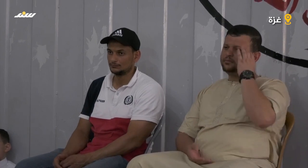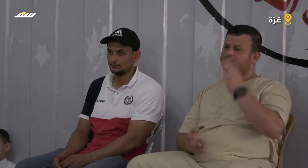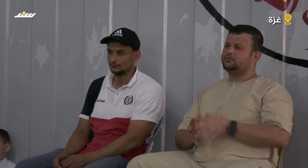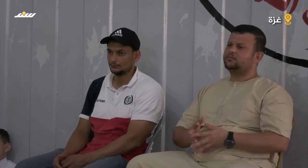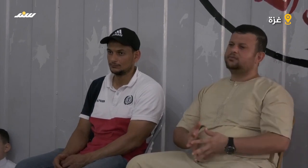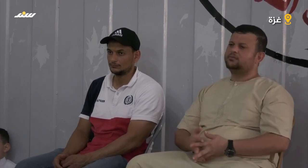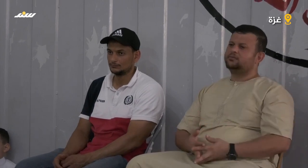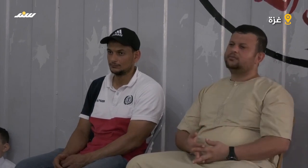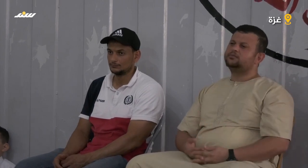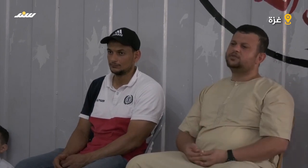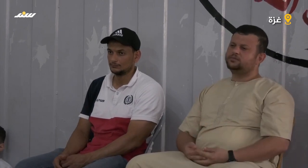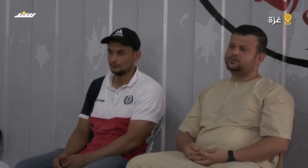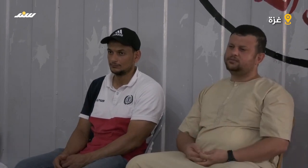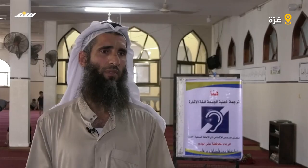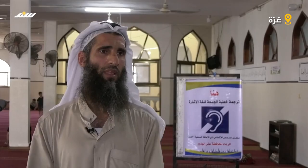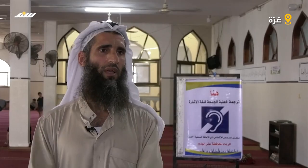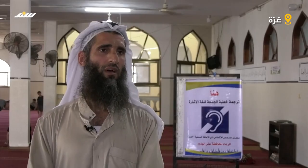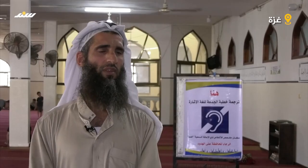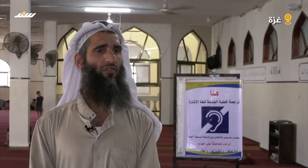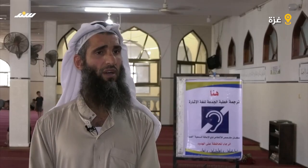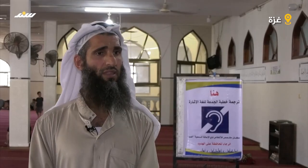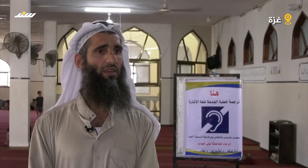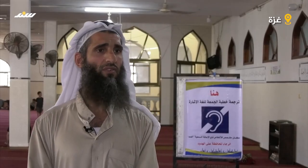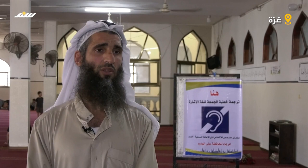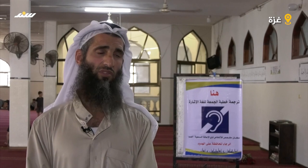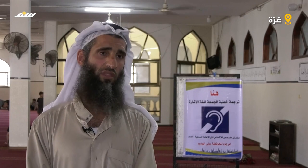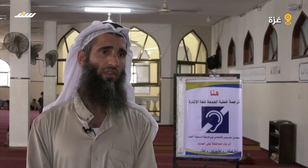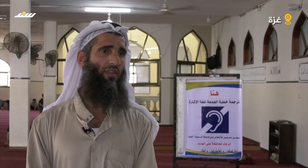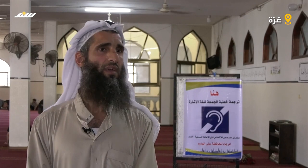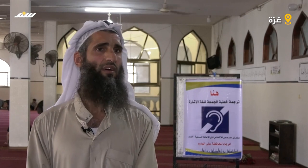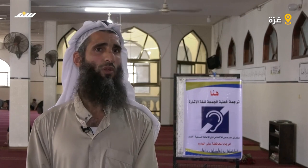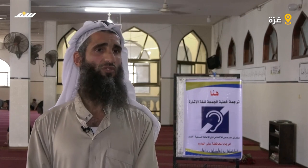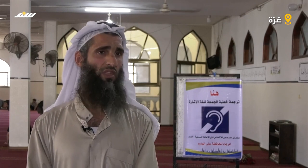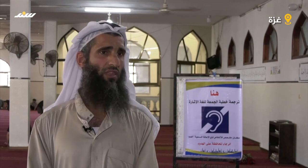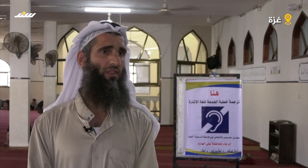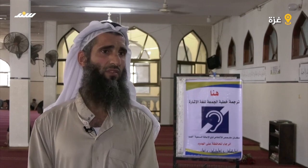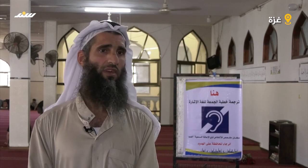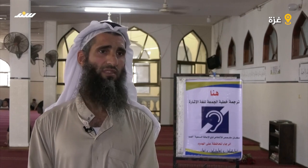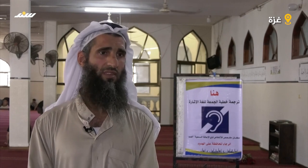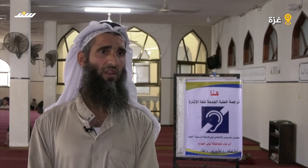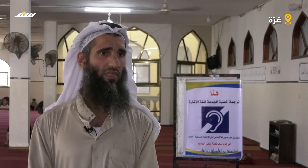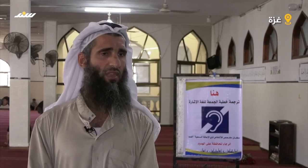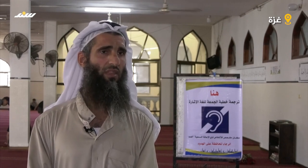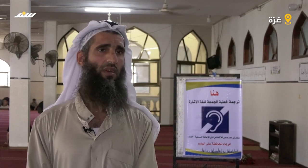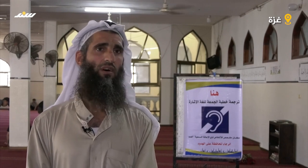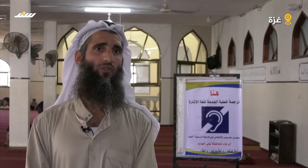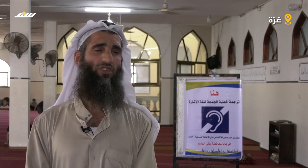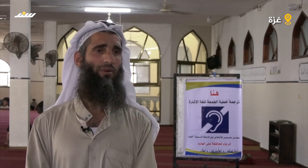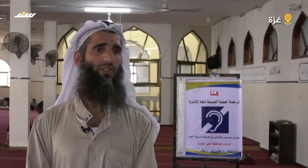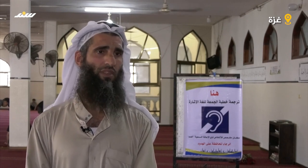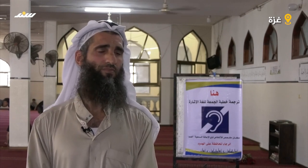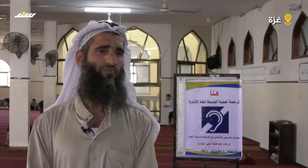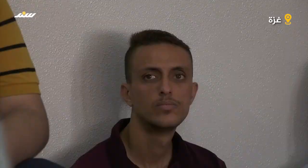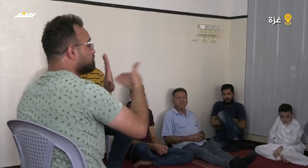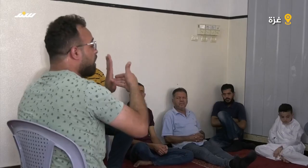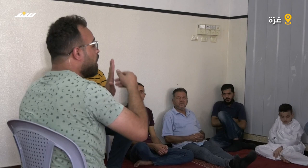في رفح غزة، في قطاع غزة كامل، في رفح 2، في خمس 2، في الوسطى 2، في غزة 2، وفي